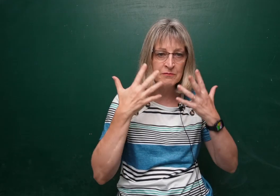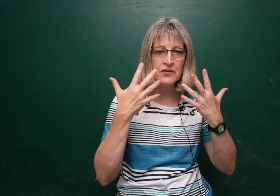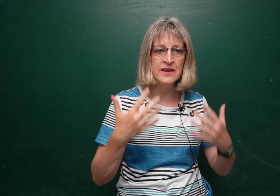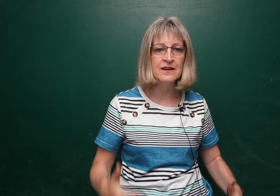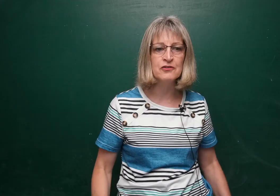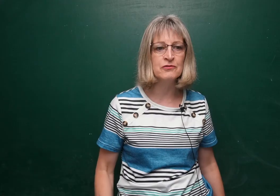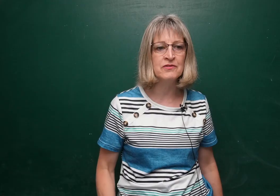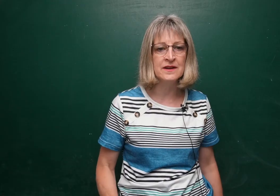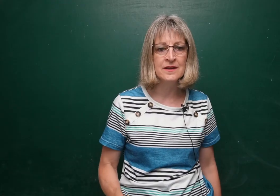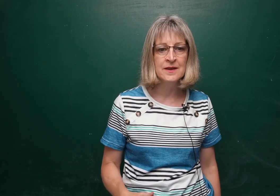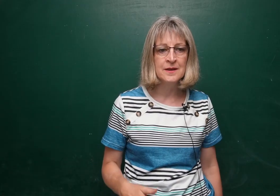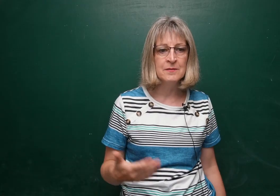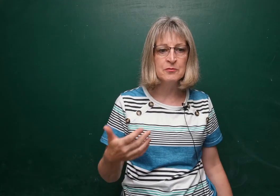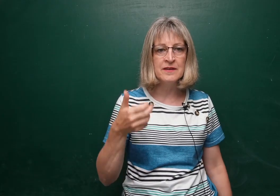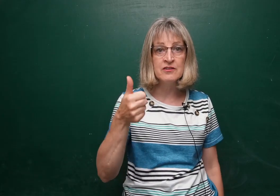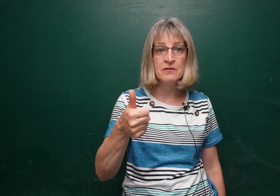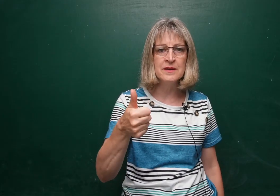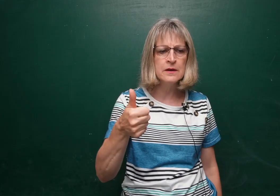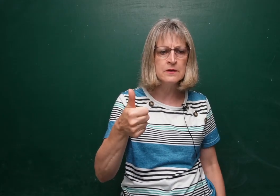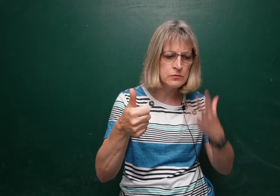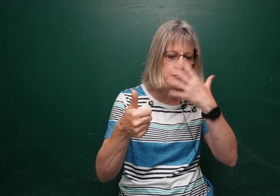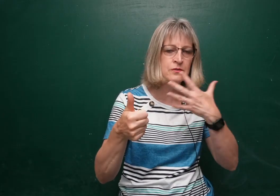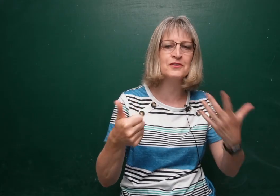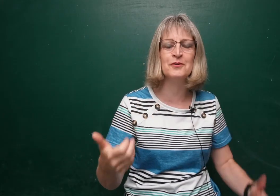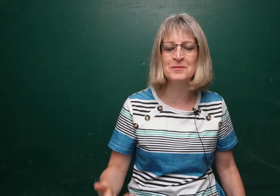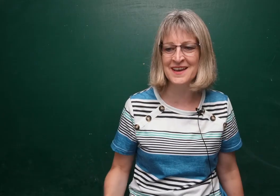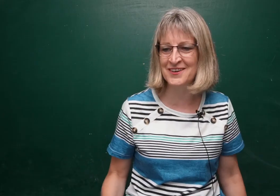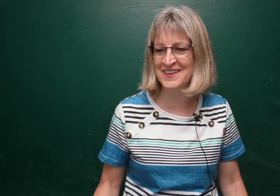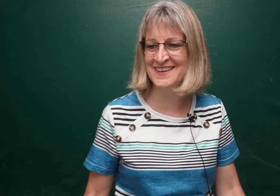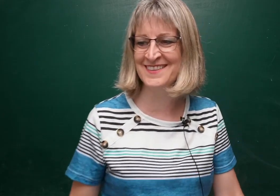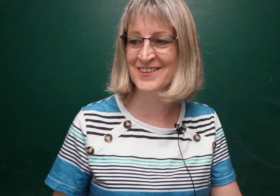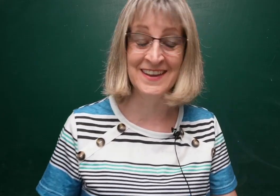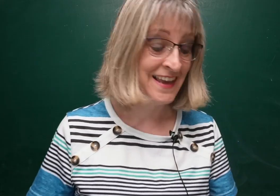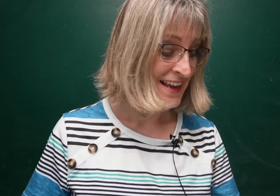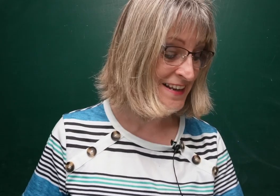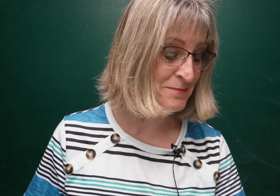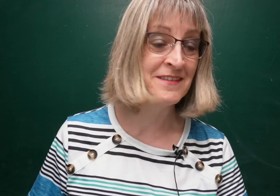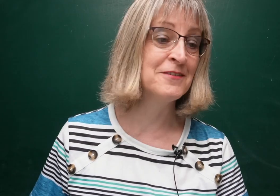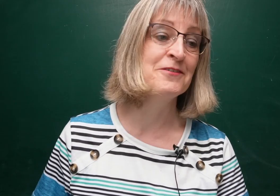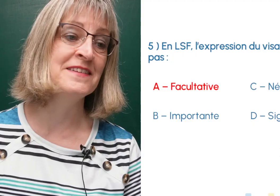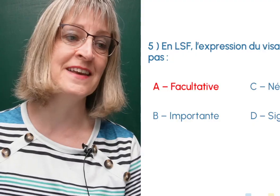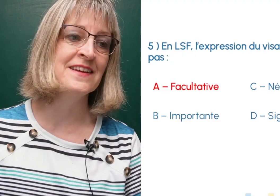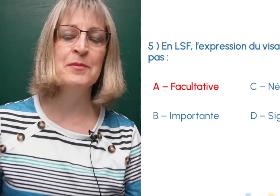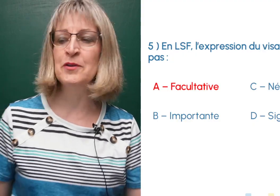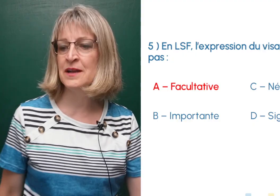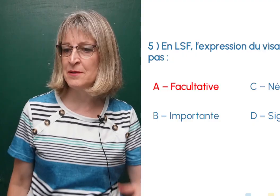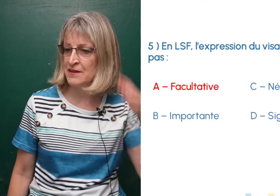forcer hein, quand je vous le fais. Hein. Mais je peux pas dire je vais bien avec une tronche bizarroïde. Donc l'expression du visage, elle est pas